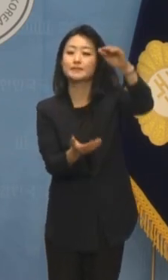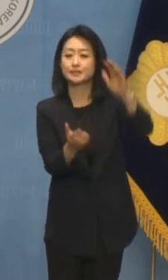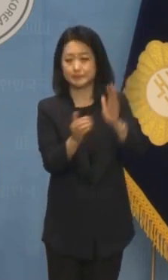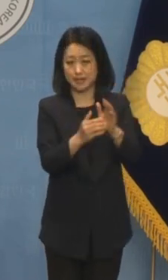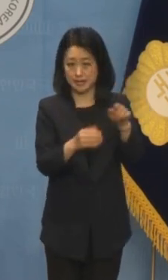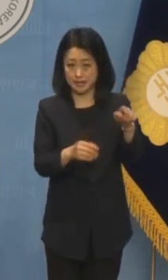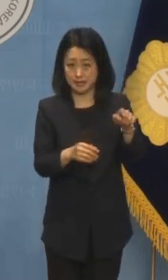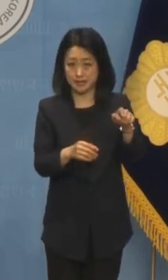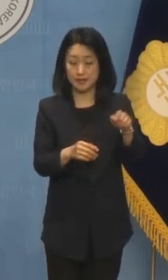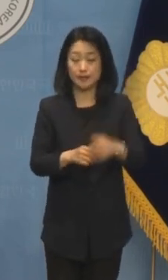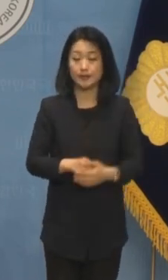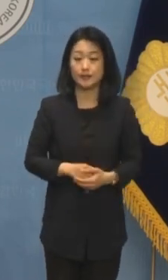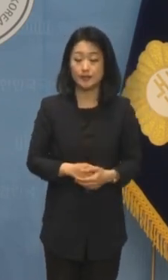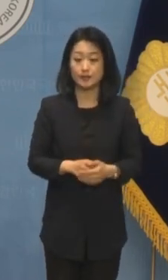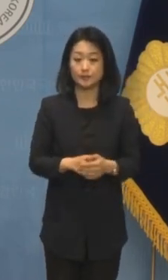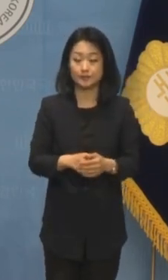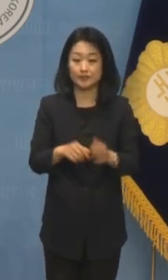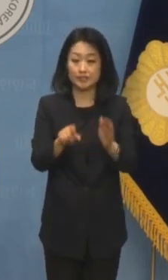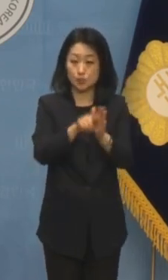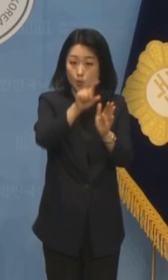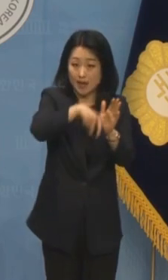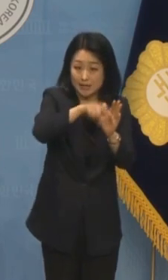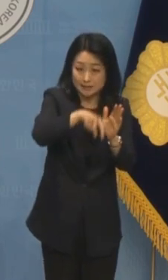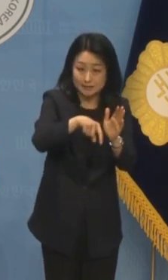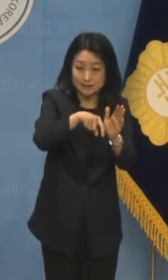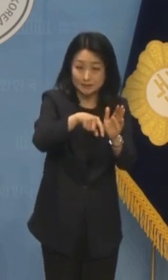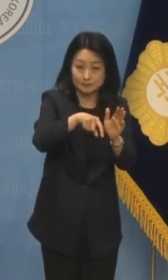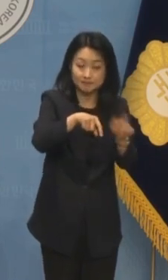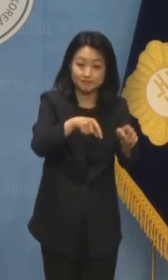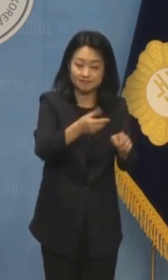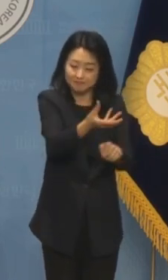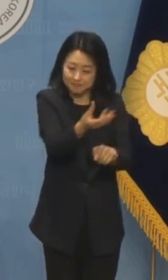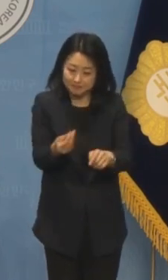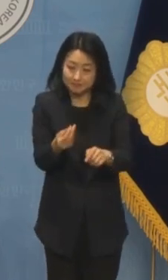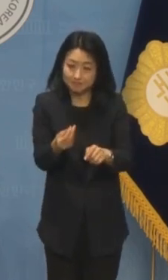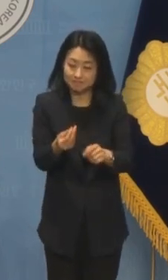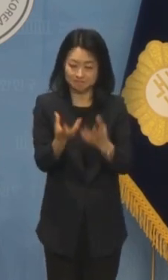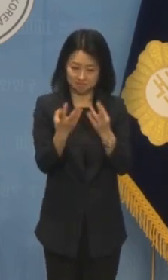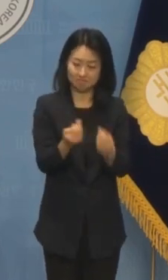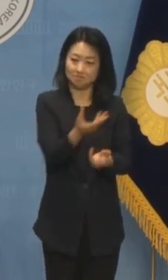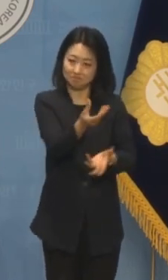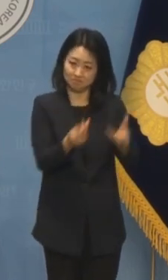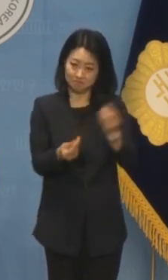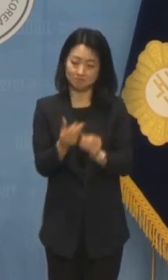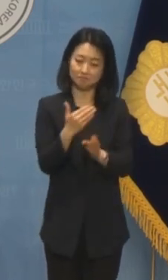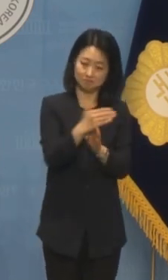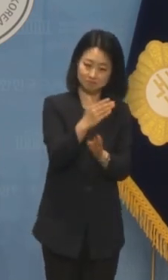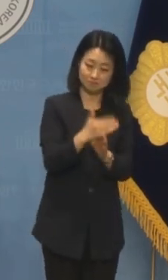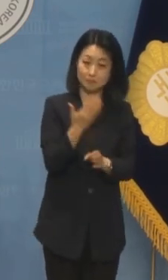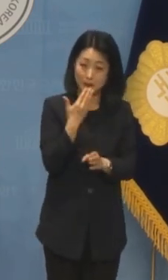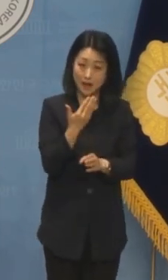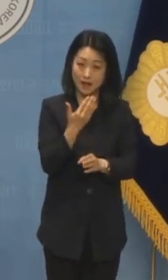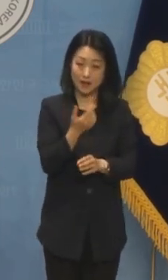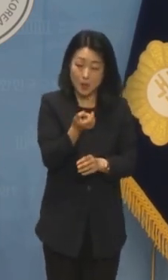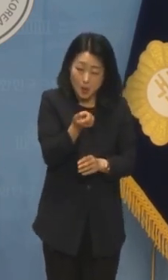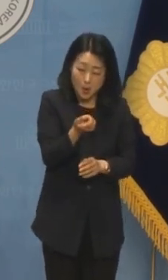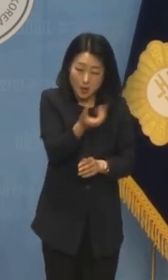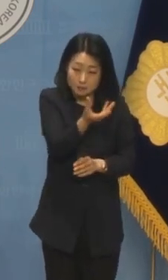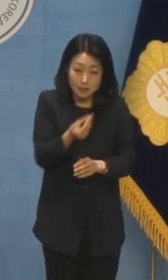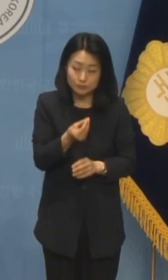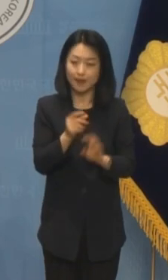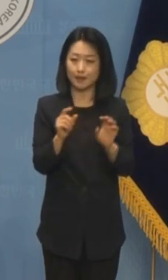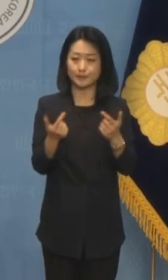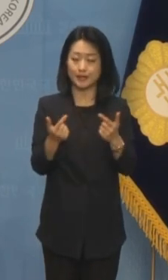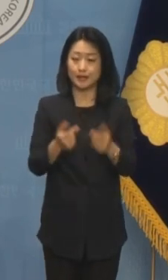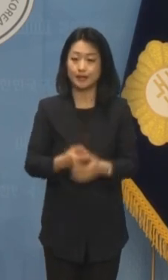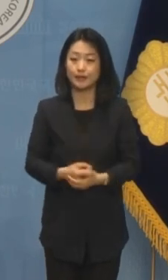급증하였습니다. 카드론은 상환 기간이 길고 한도가 큽니다. 소액을 잠깐 쓰자고 하는 대출이